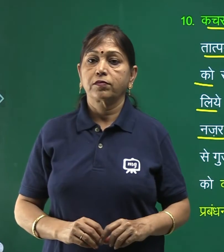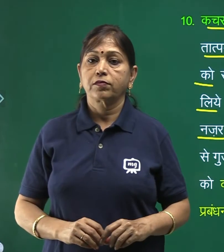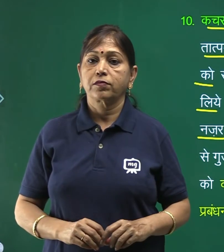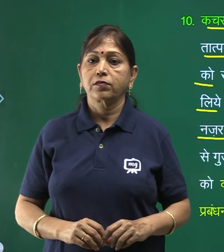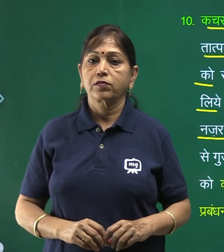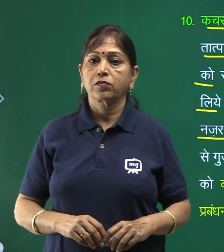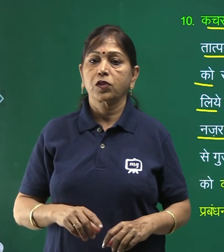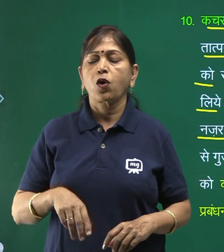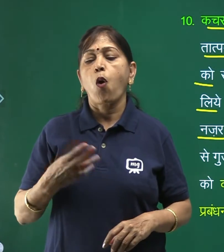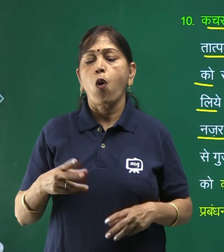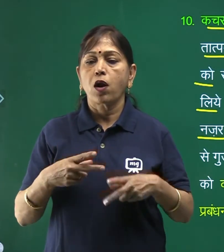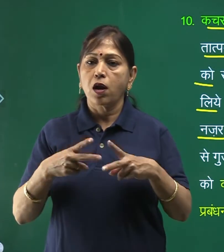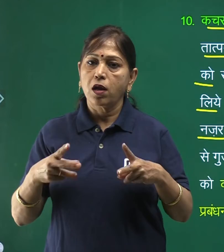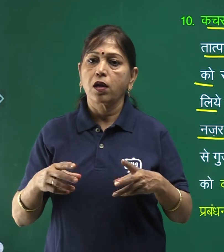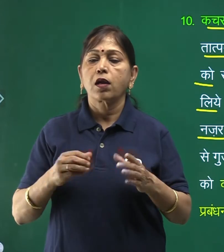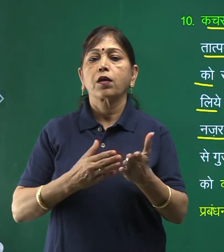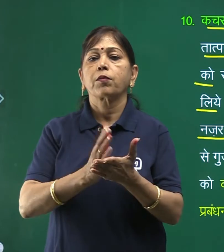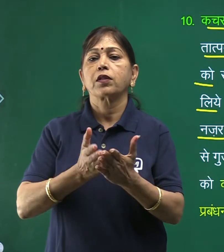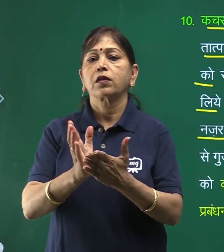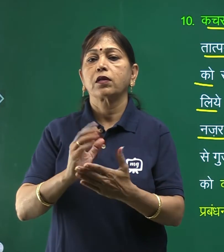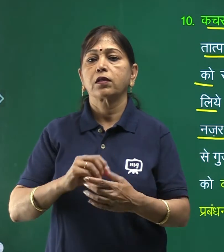और कई तरीके की